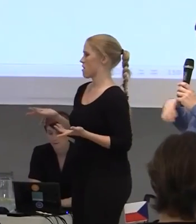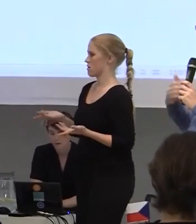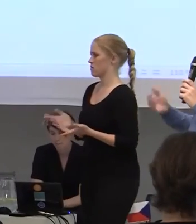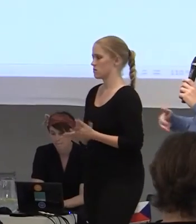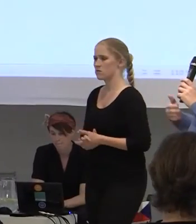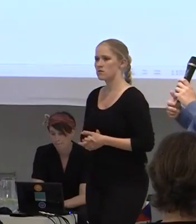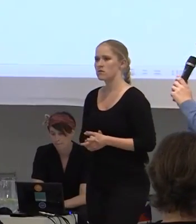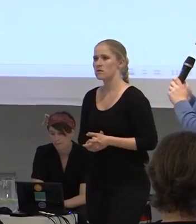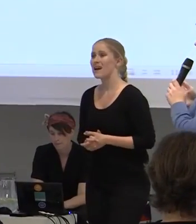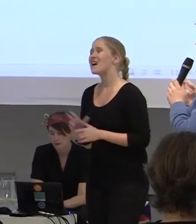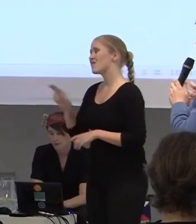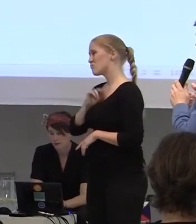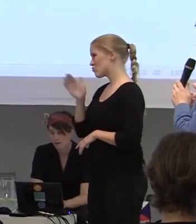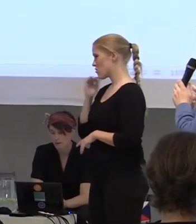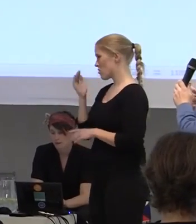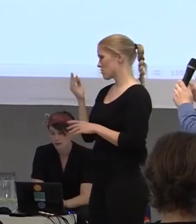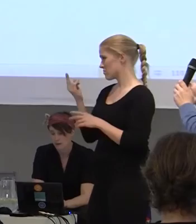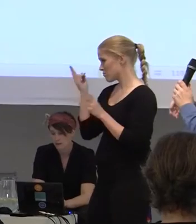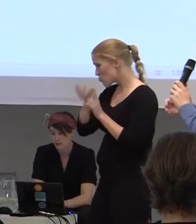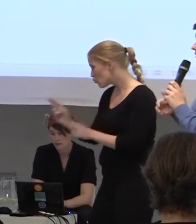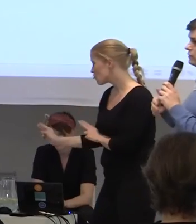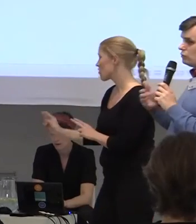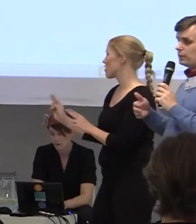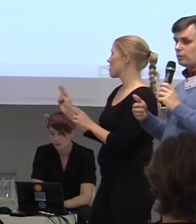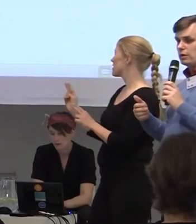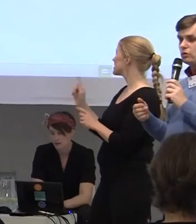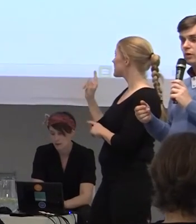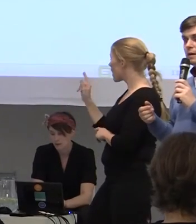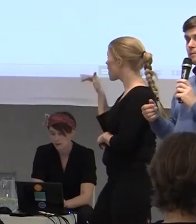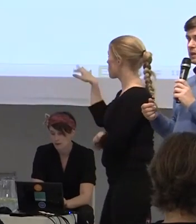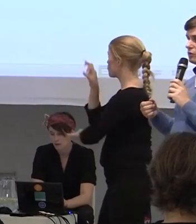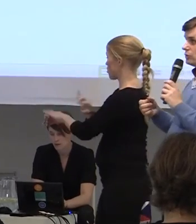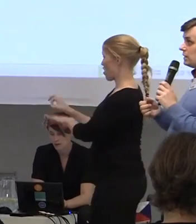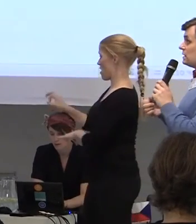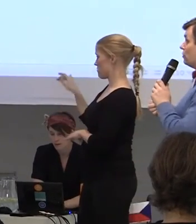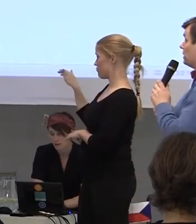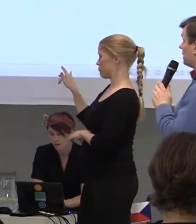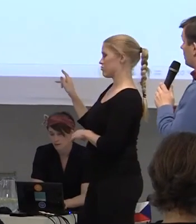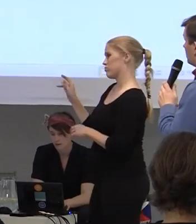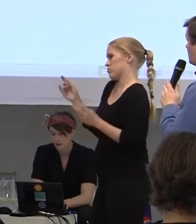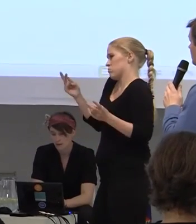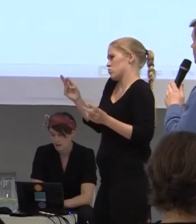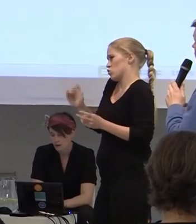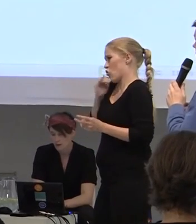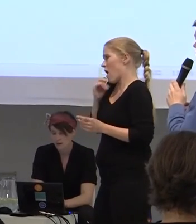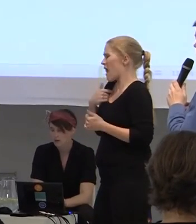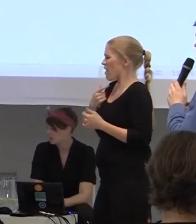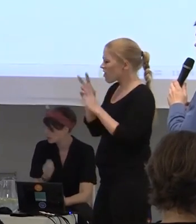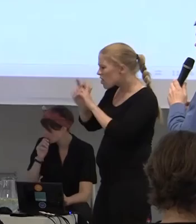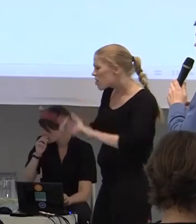variant, kterých je spousta a jsou rozpracovány ve výstupech projektu, tak tomu si nechci úplně se v